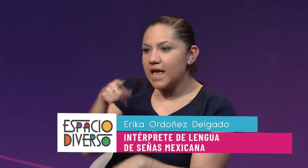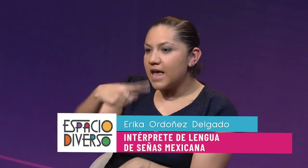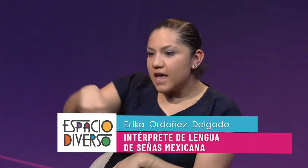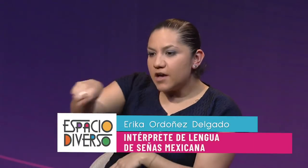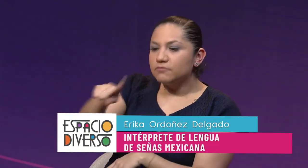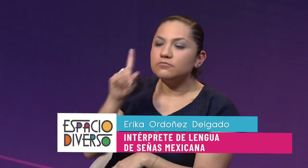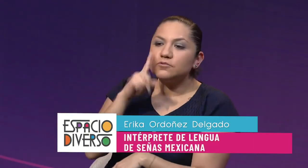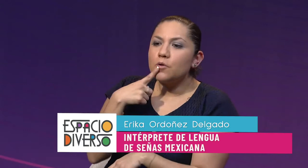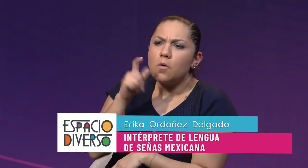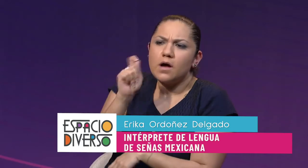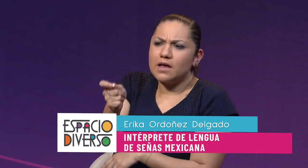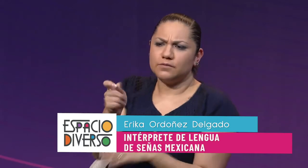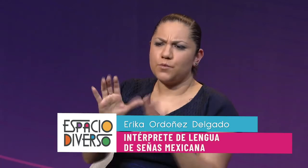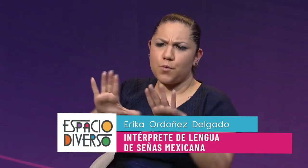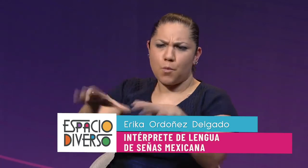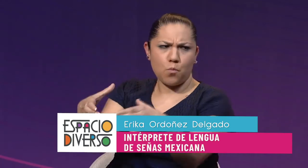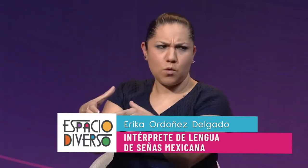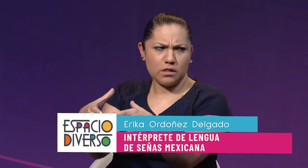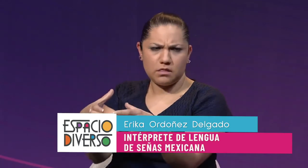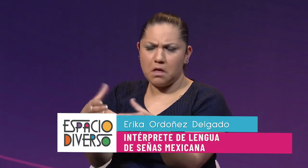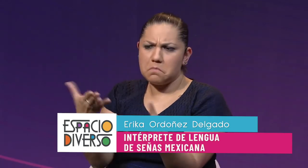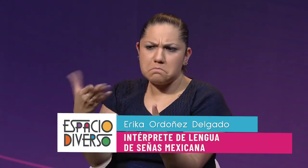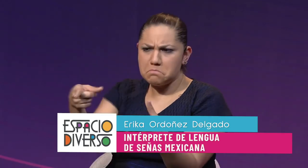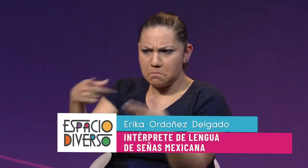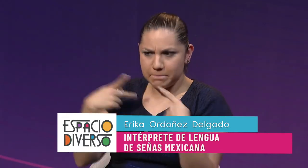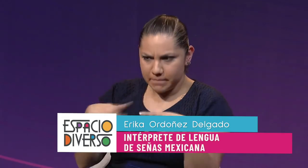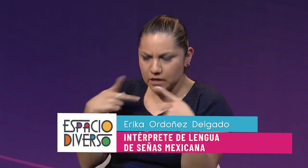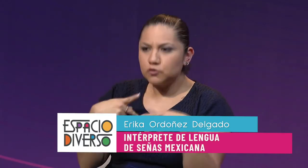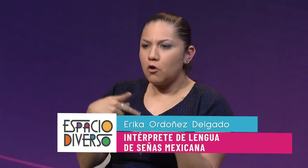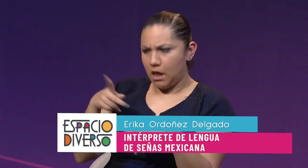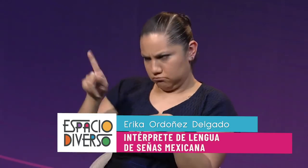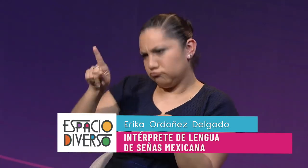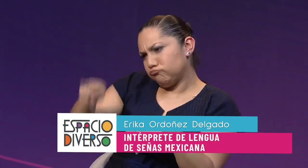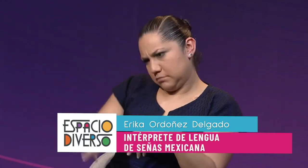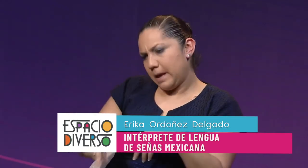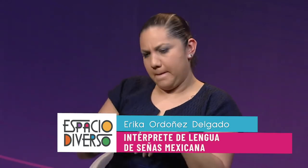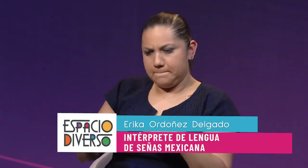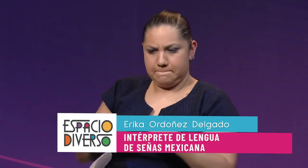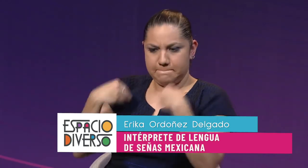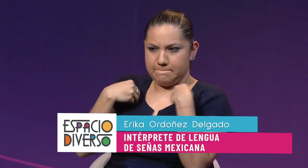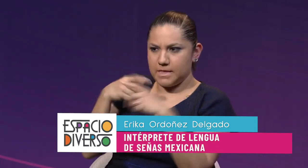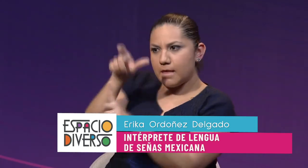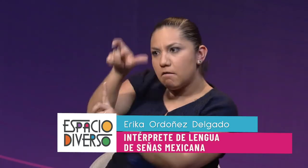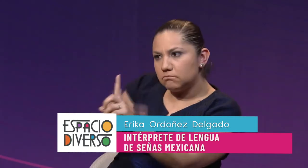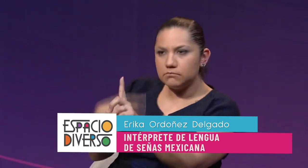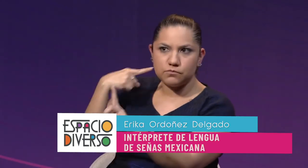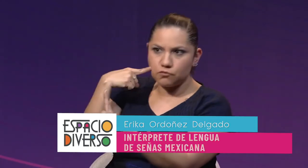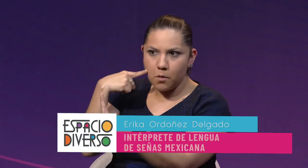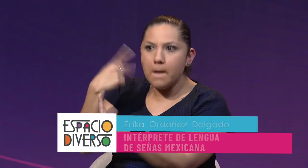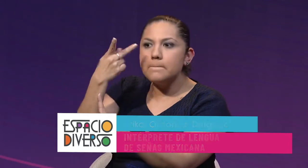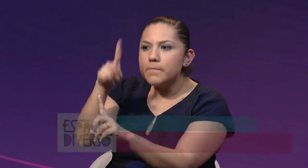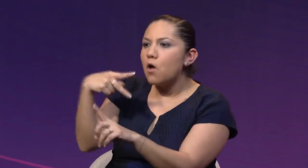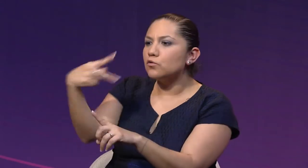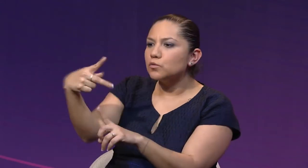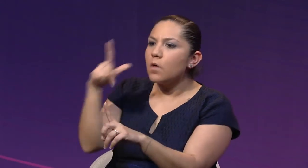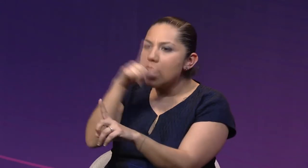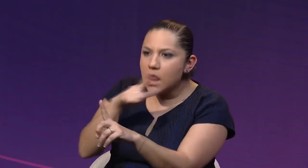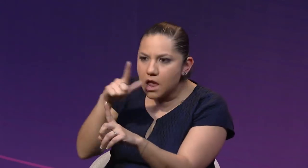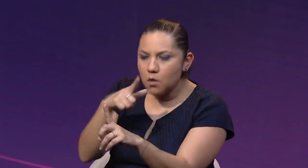¿no? Realmente necesitamos cambiar esa visión. La comunidad de sordos es una comunidad y